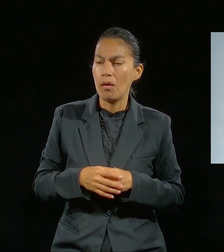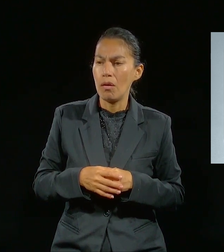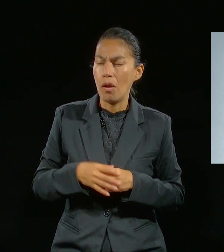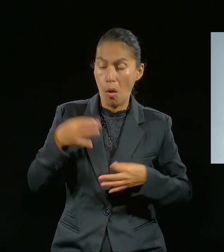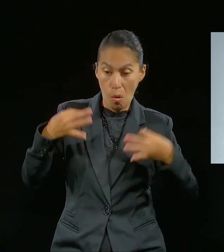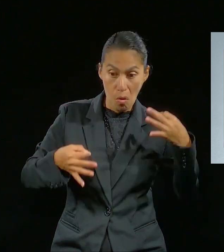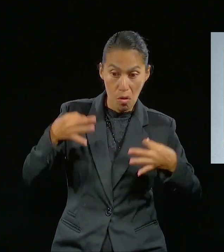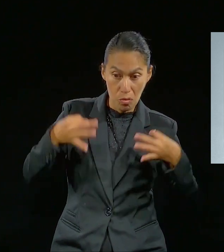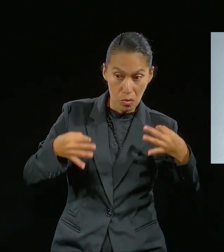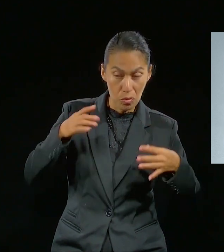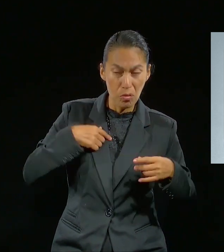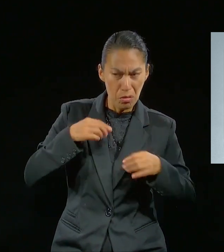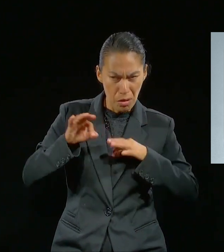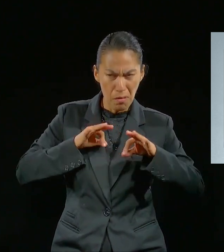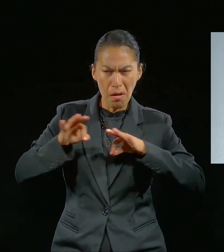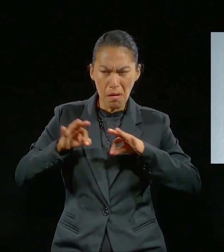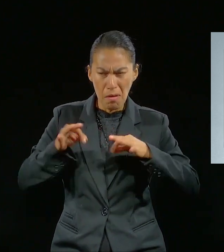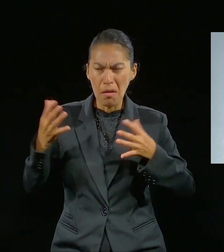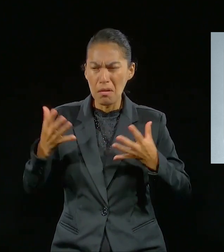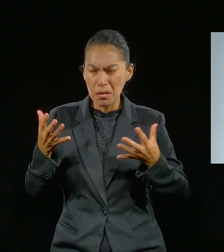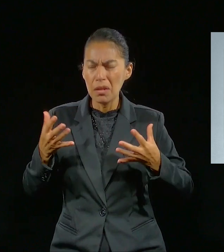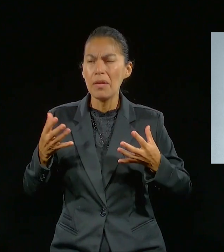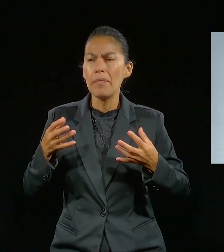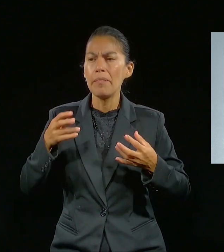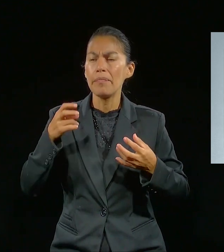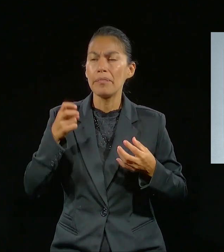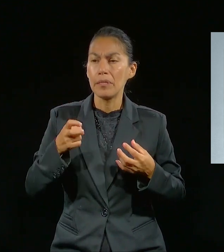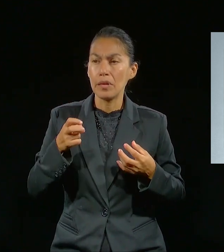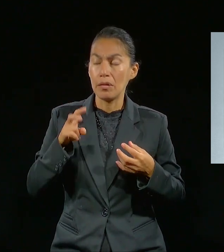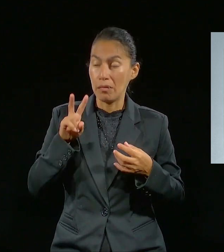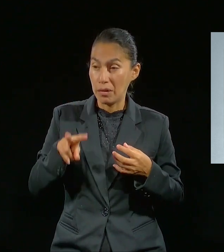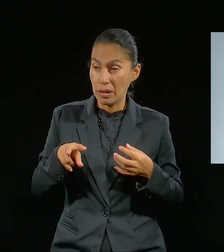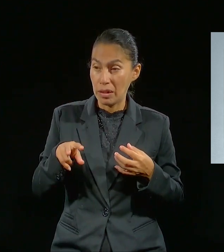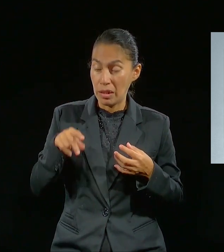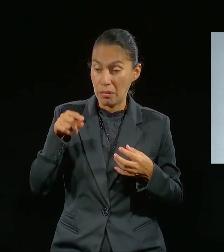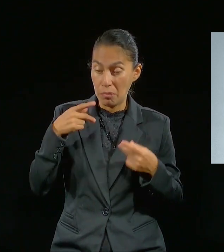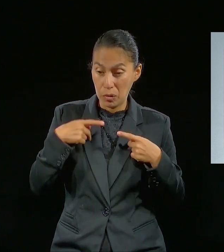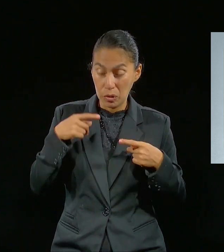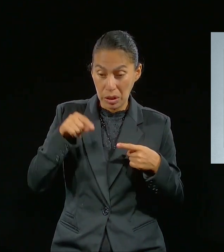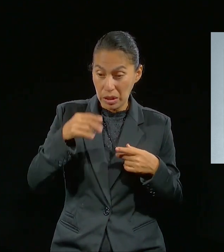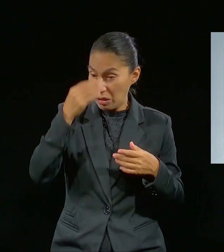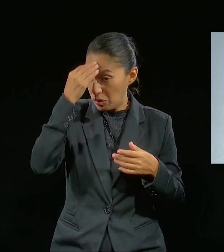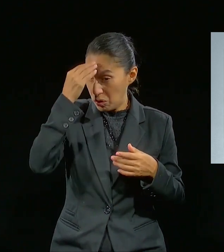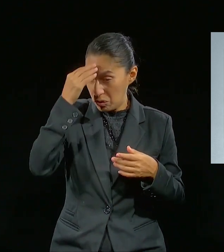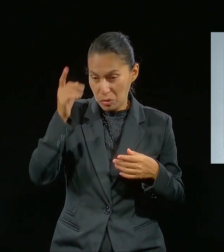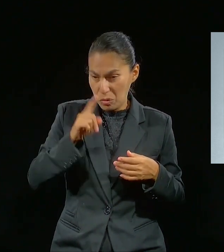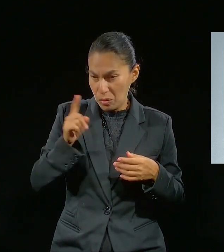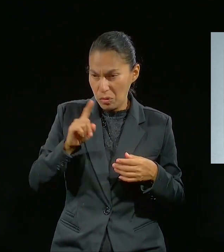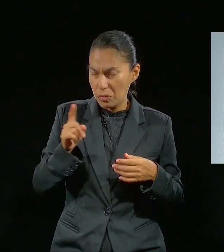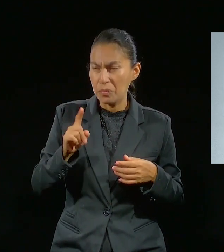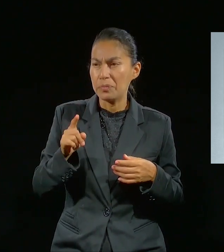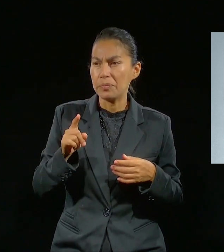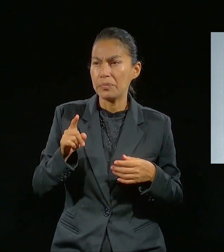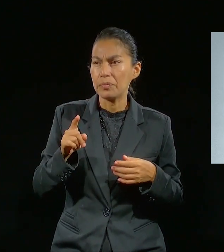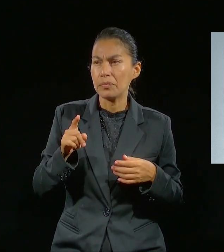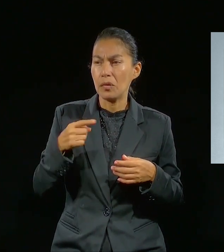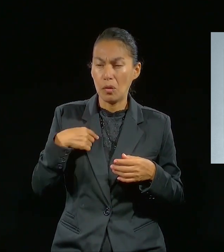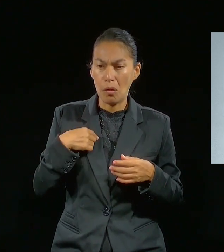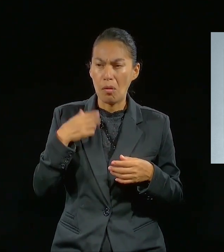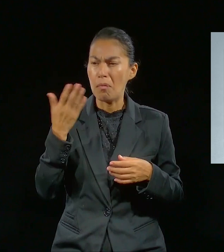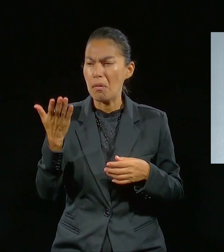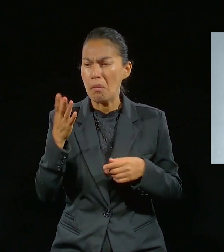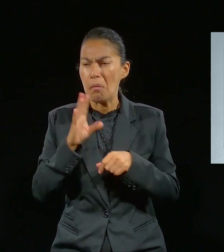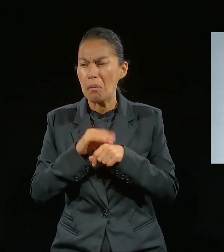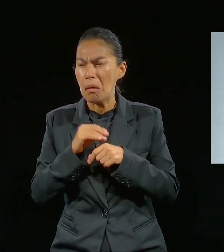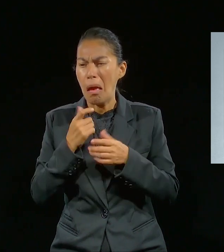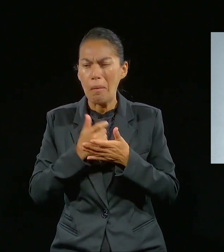no, no fui, yo no conozco a nadie de aquí de los que están en finanzas. No, no fui a decir, oiga,